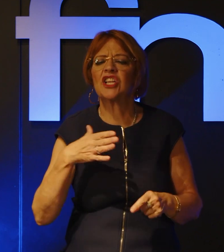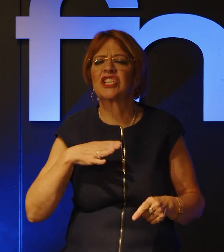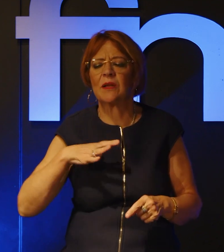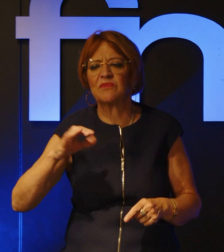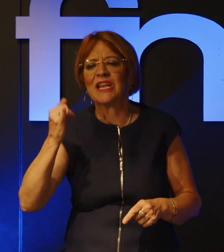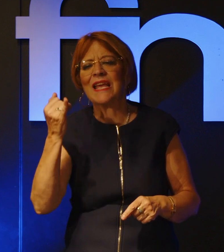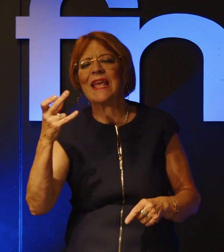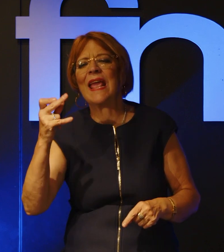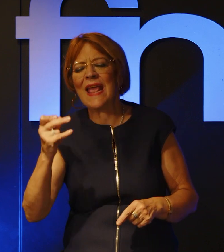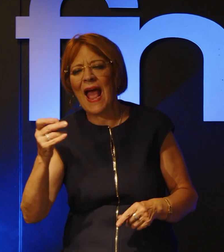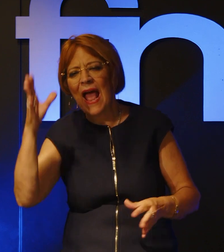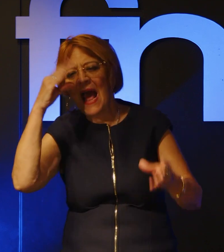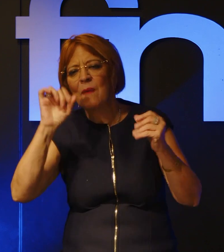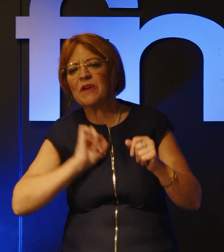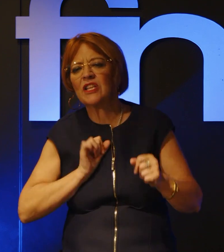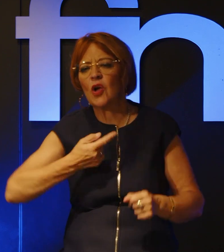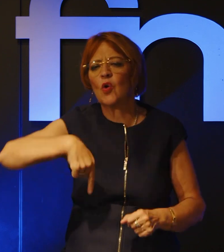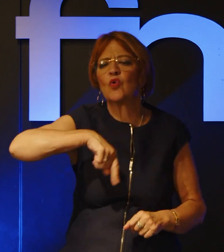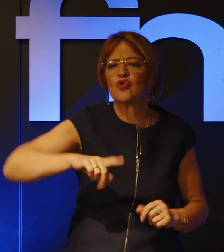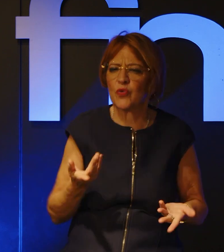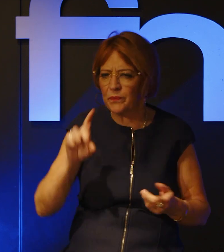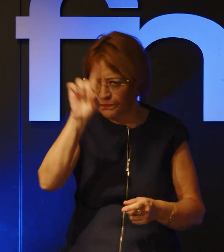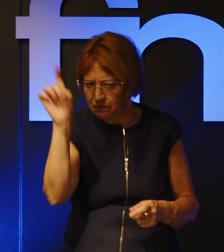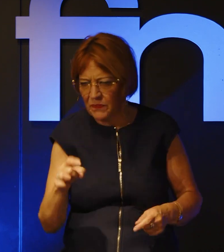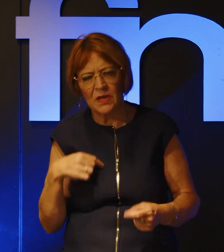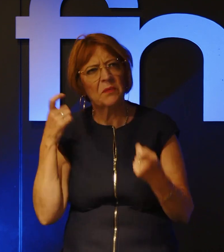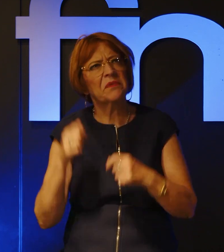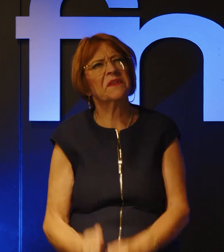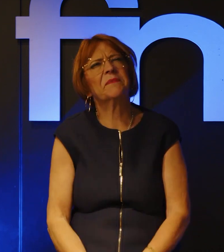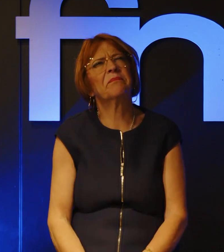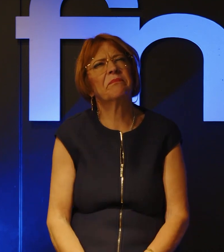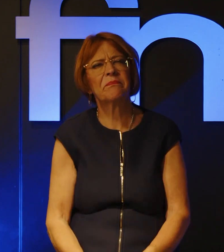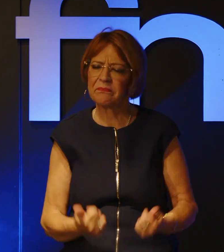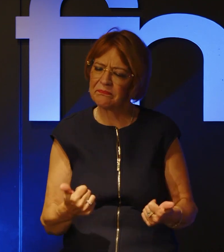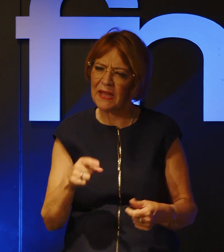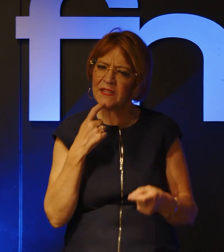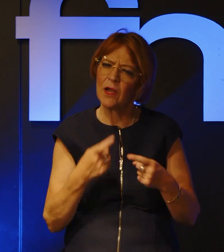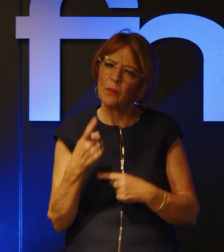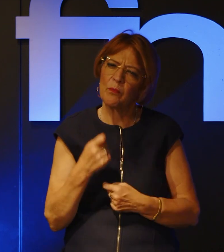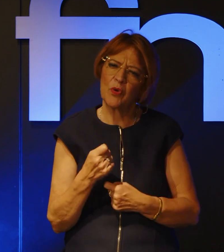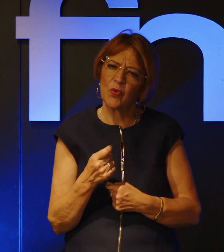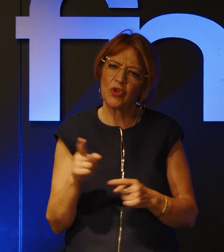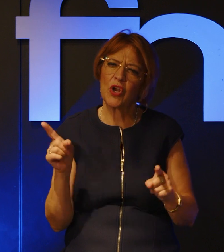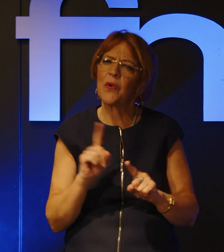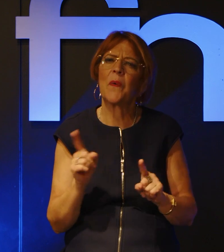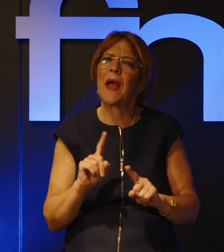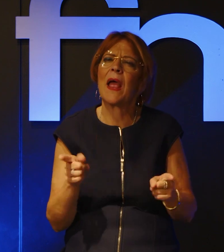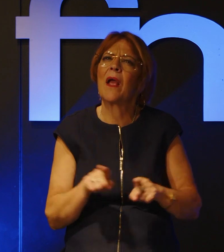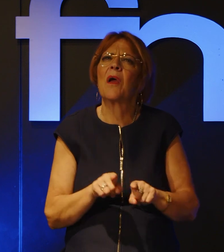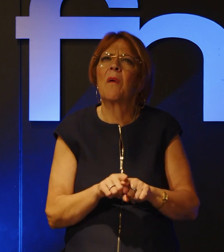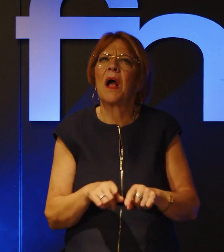inteligência artificial aprenda connosco eu pensei bom esta pergunta não é